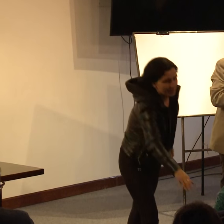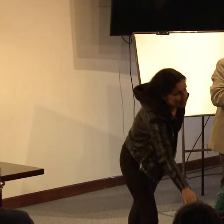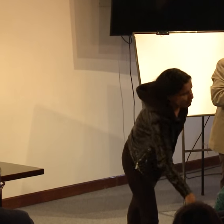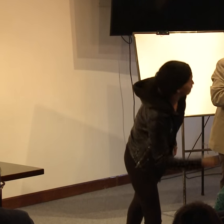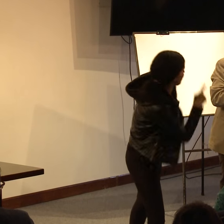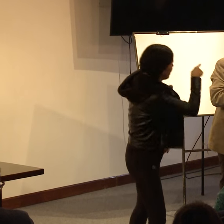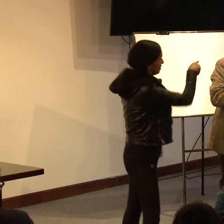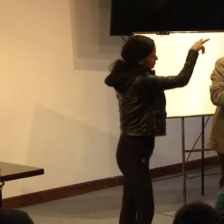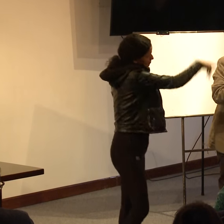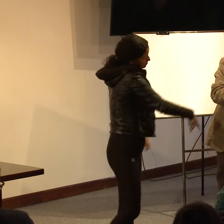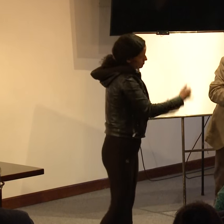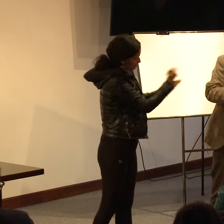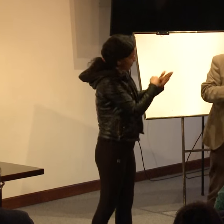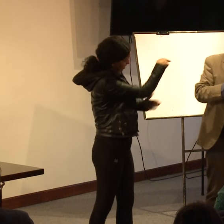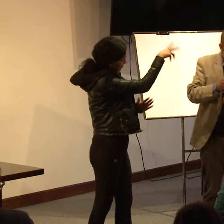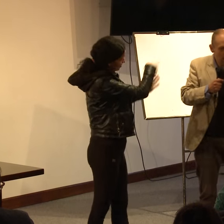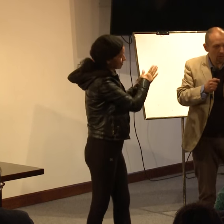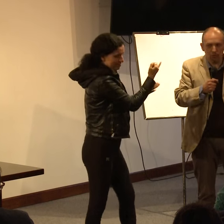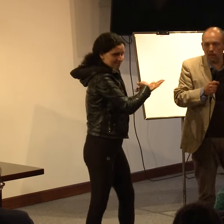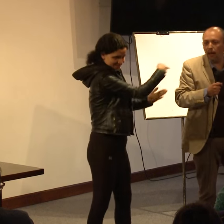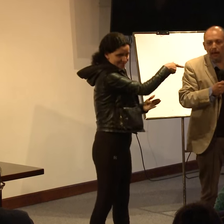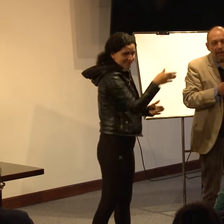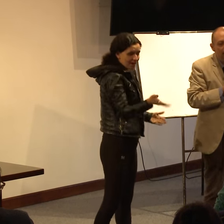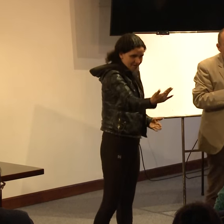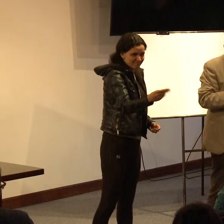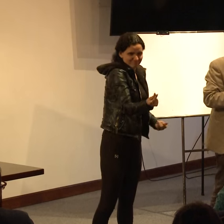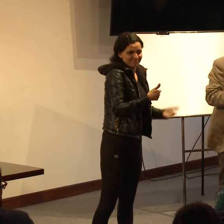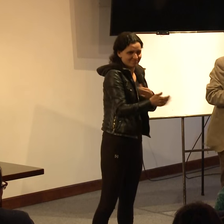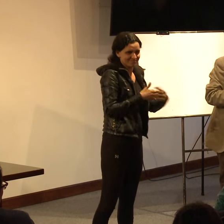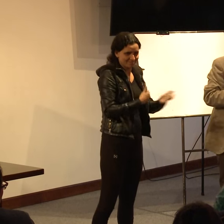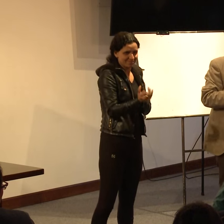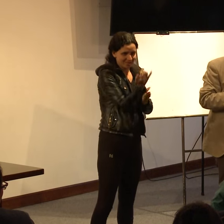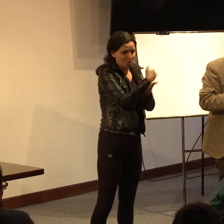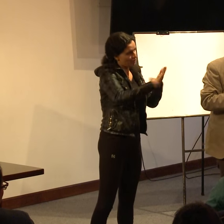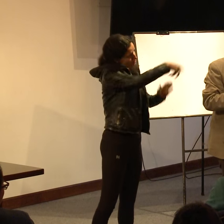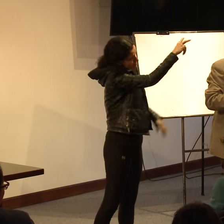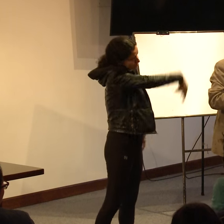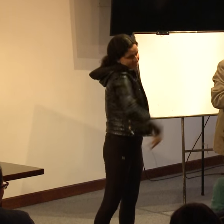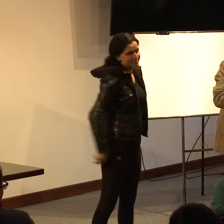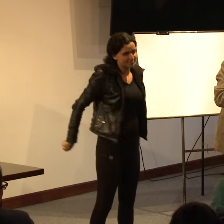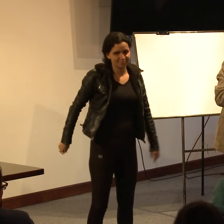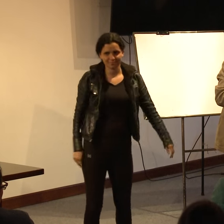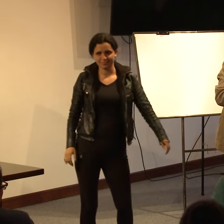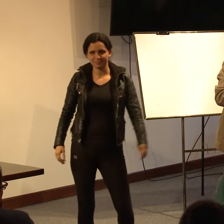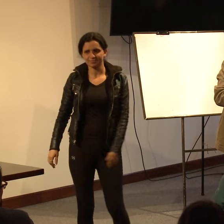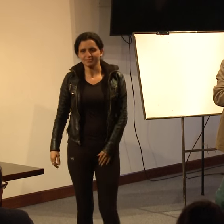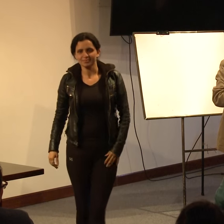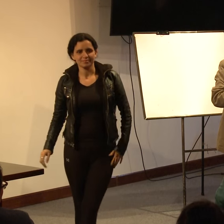dibujen. Sí, dibújenme a mí rápido, 5 segundos ya. Ahí donde tengan un papelito, dibújenme.